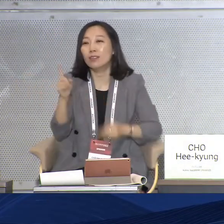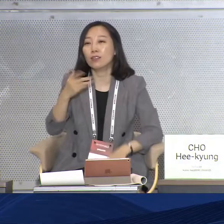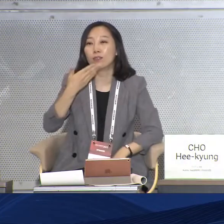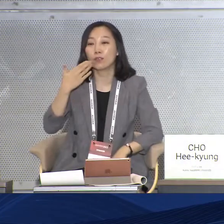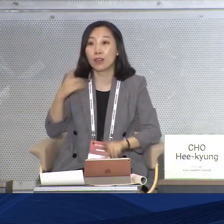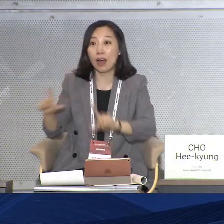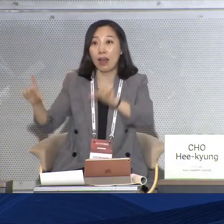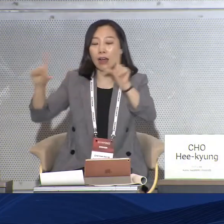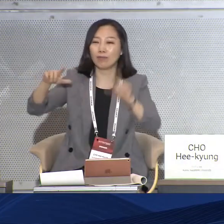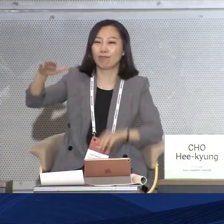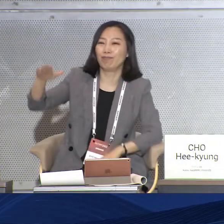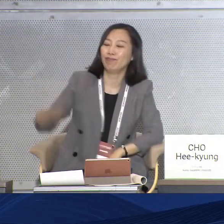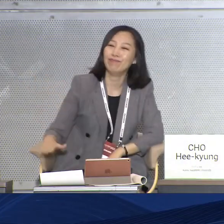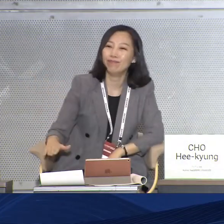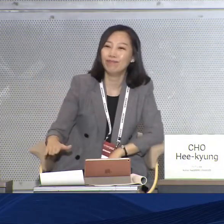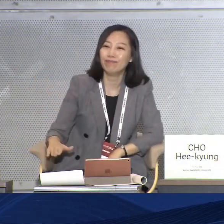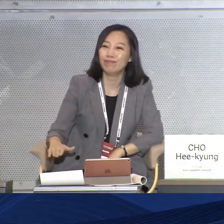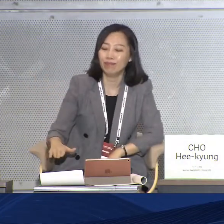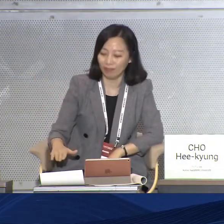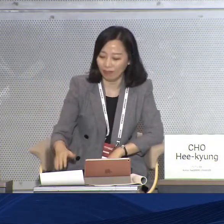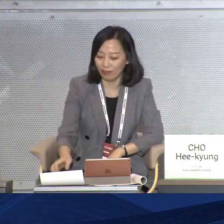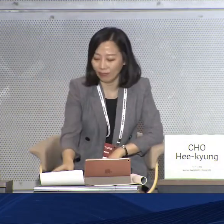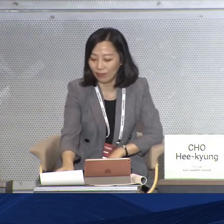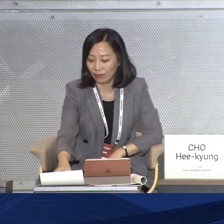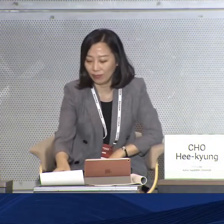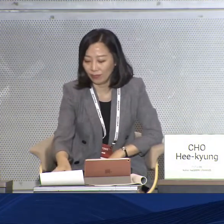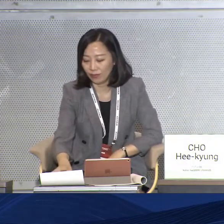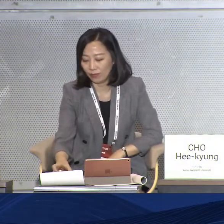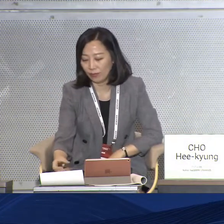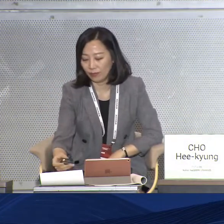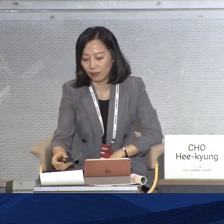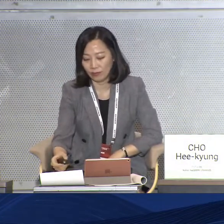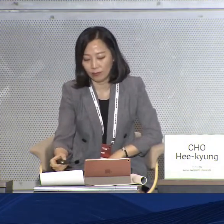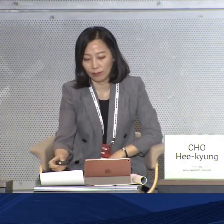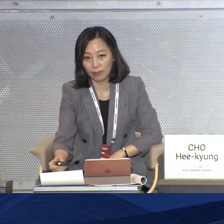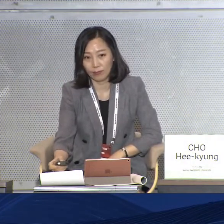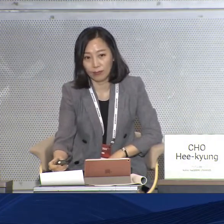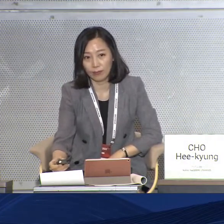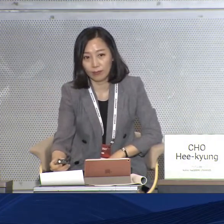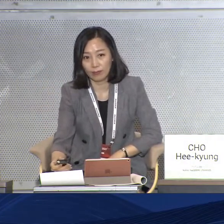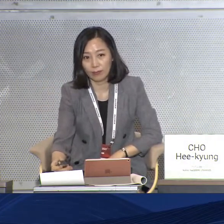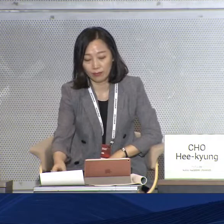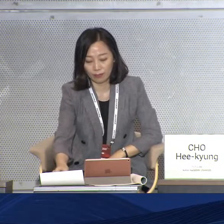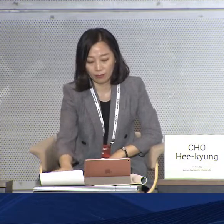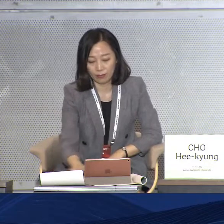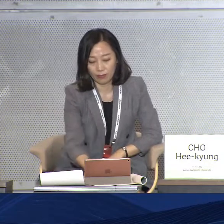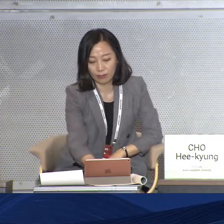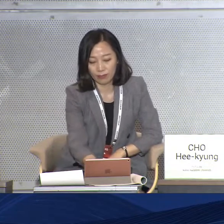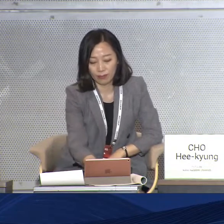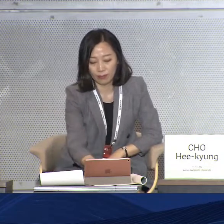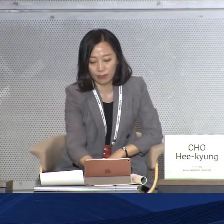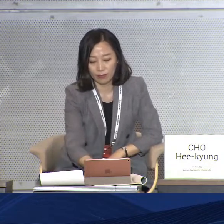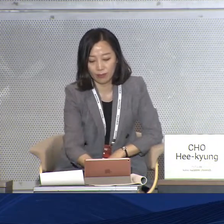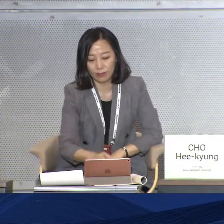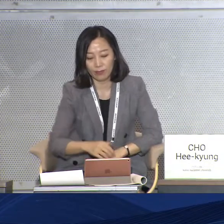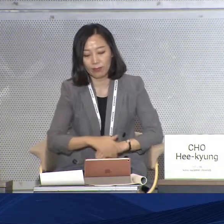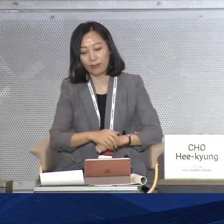현실의 반영이라고 보여질 수 있습니다. 그러나 농인의 삶은 왜 여전히 힘들까요?